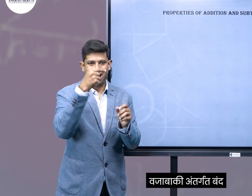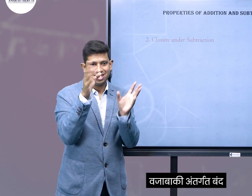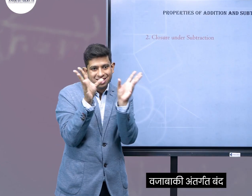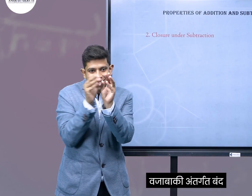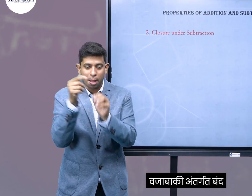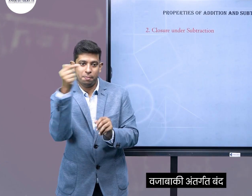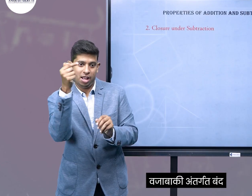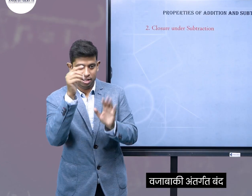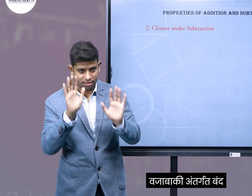वजाबाकी अंतर्गत बंद.